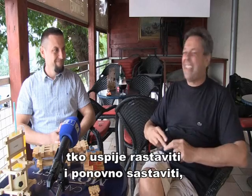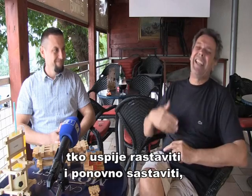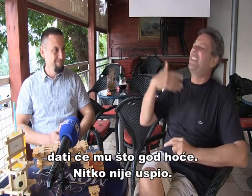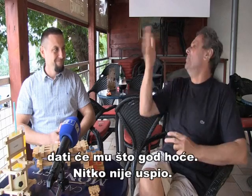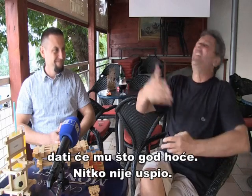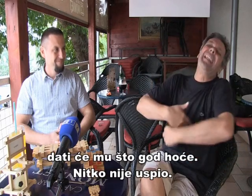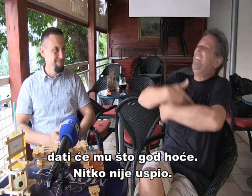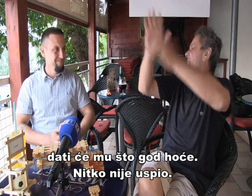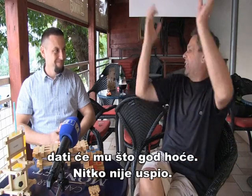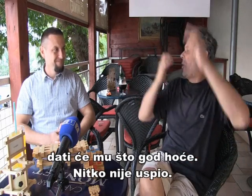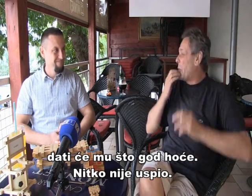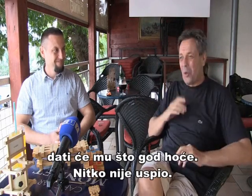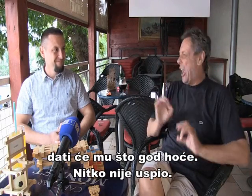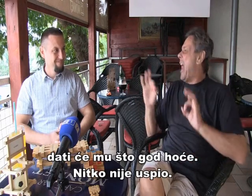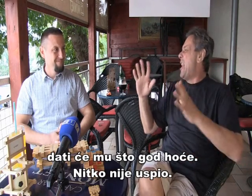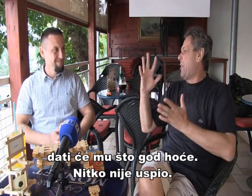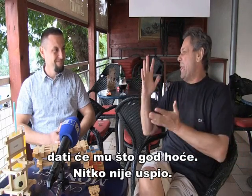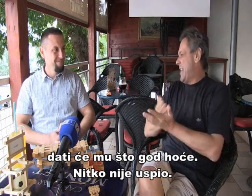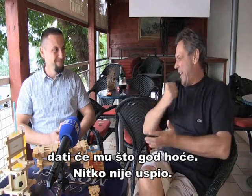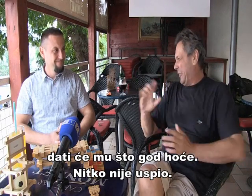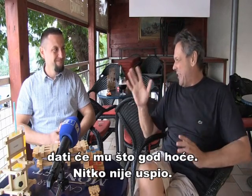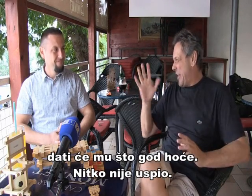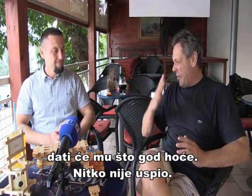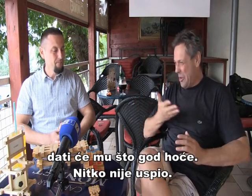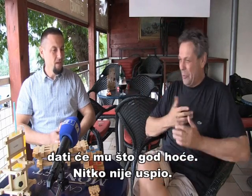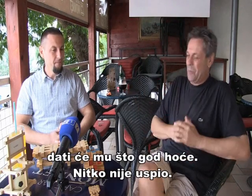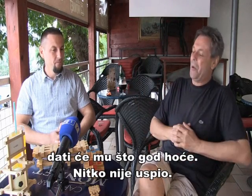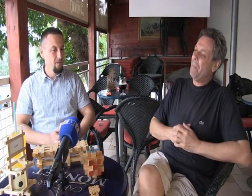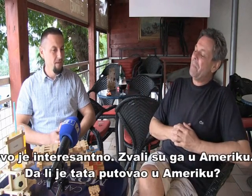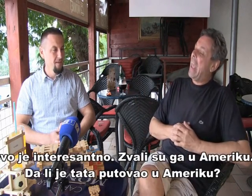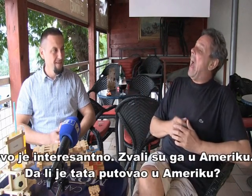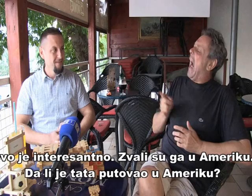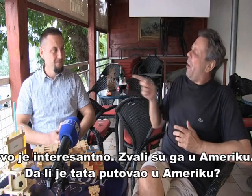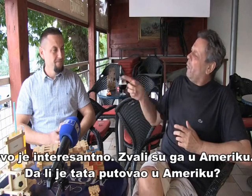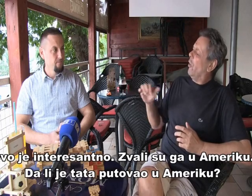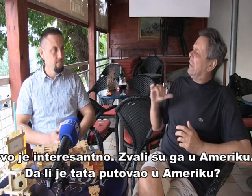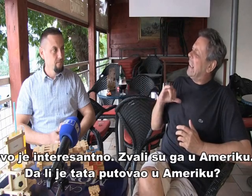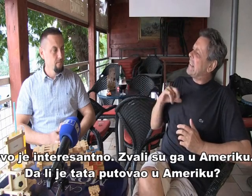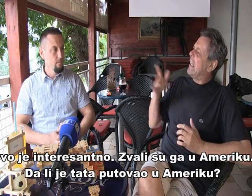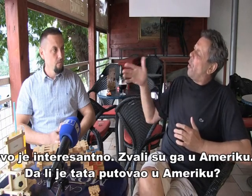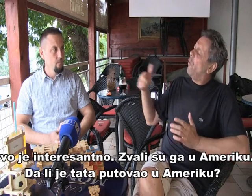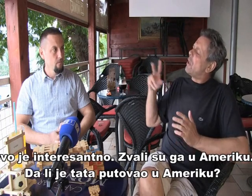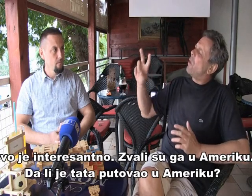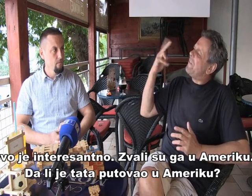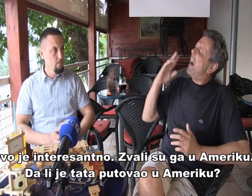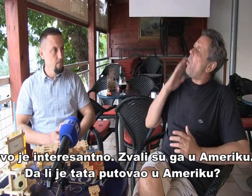da će mu dati što god hoće. Niko nije uspio. Ali ovo, interesantno ovo da su ga spali u